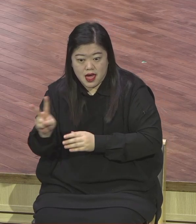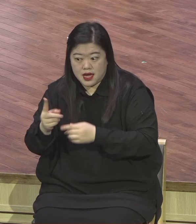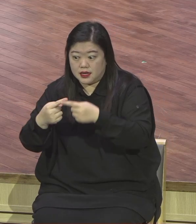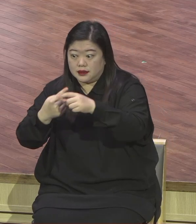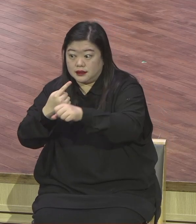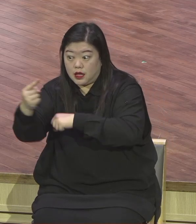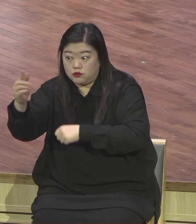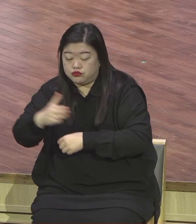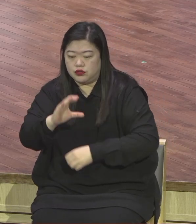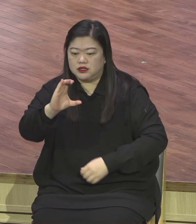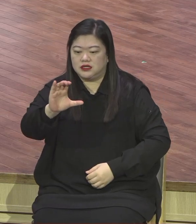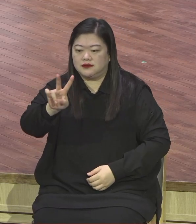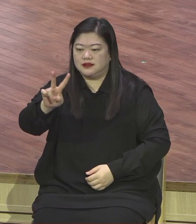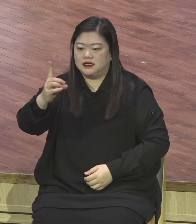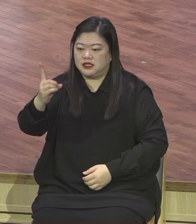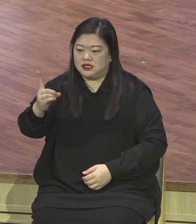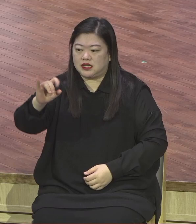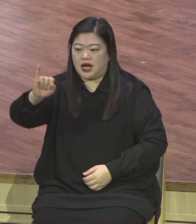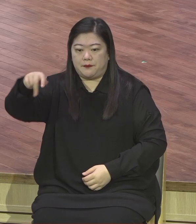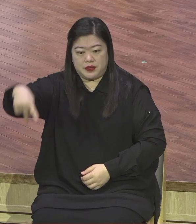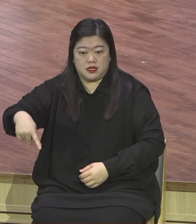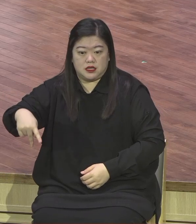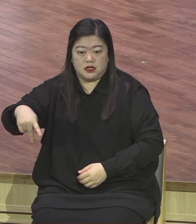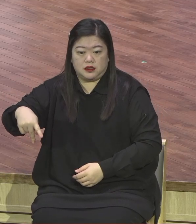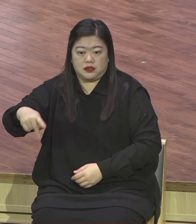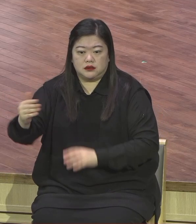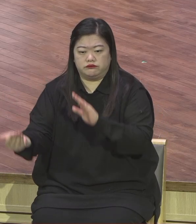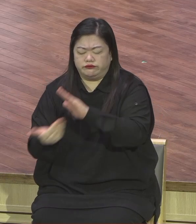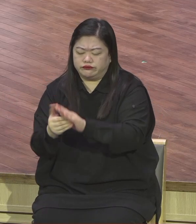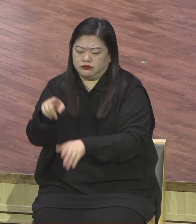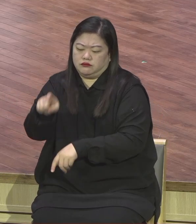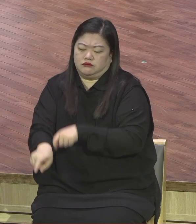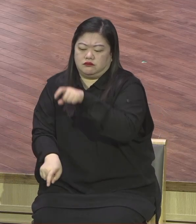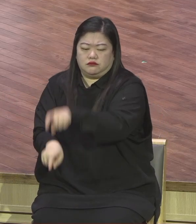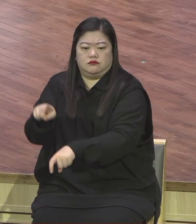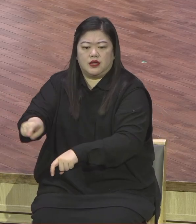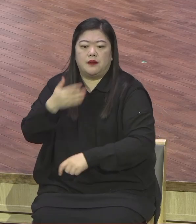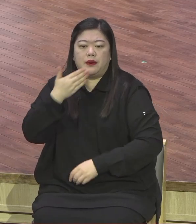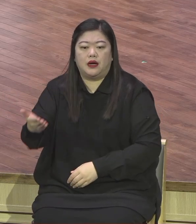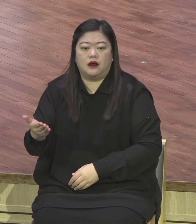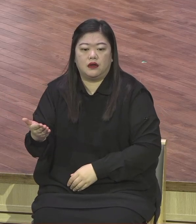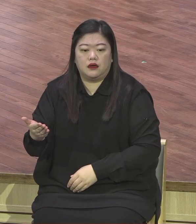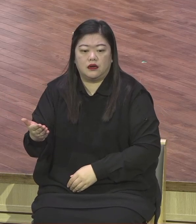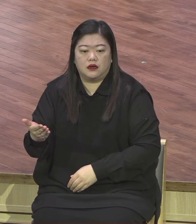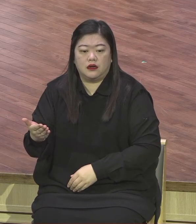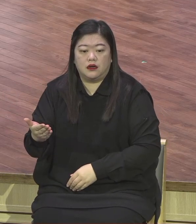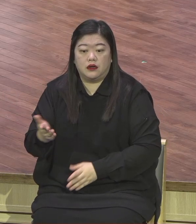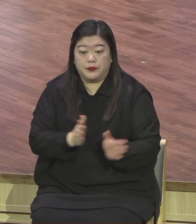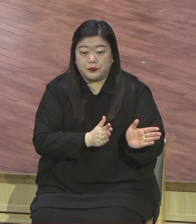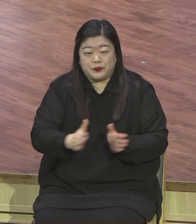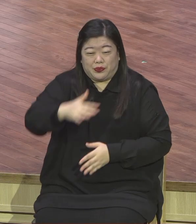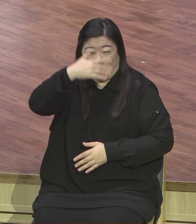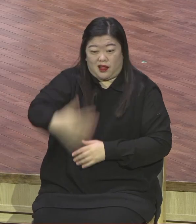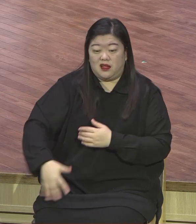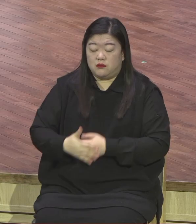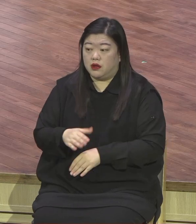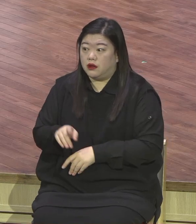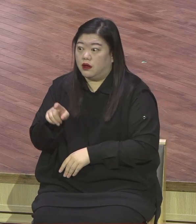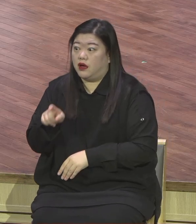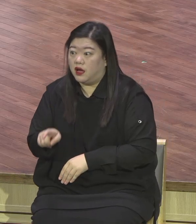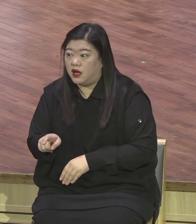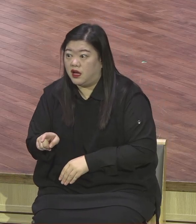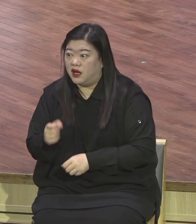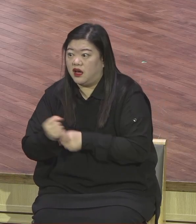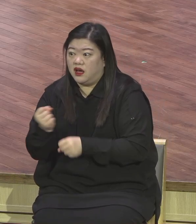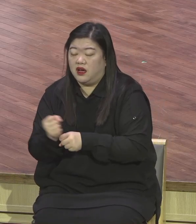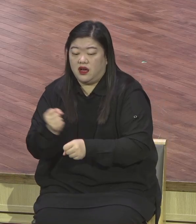말씀의 성취 이것이 실제적으로 내게 되어지는 이것을 다 여러분 작성해 보세요. CVDIP를 가지고 다섯 가지